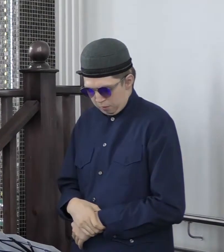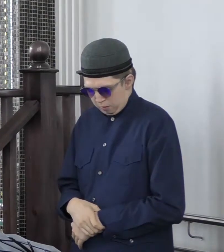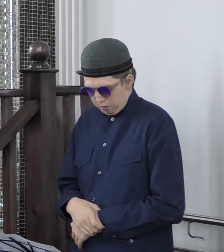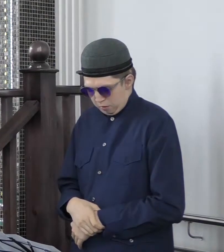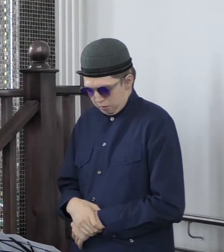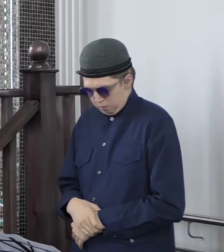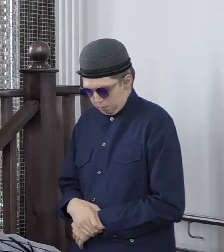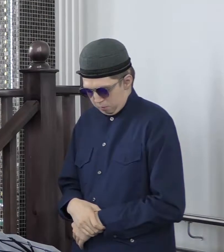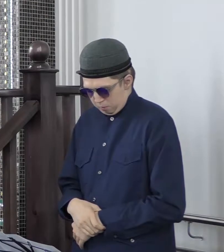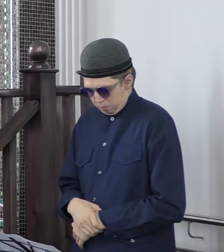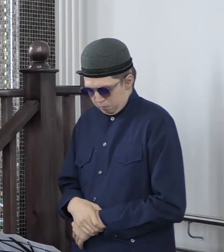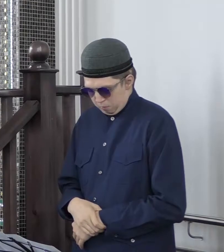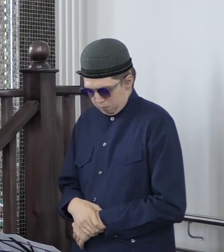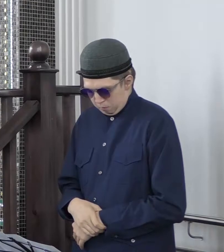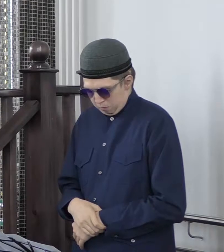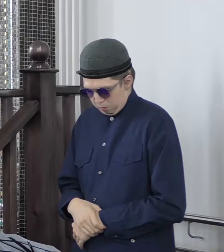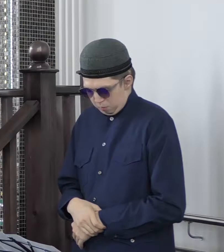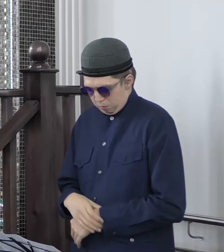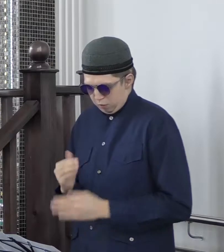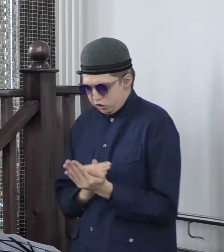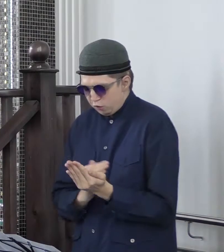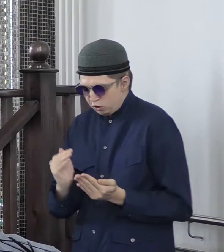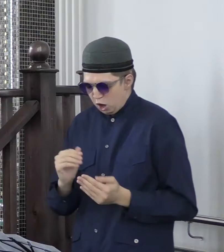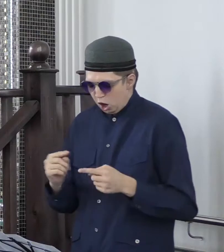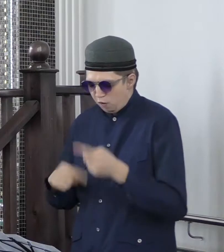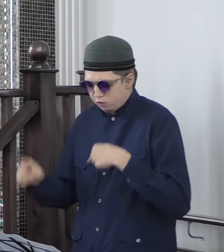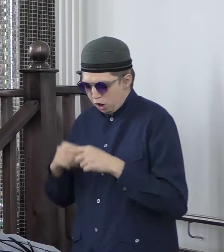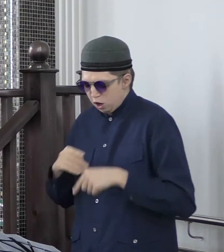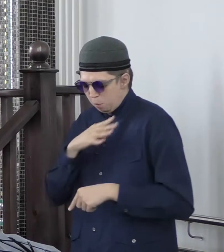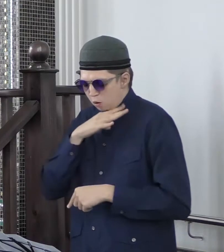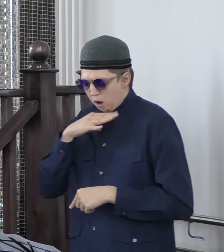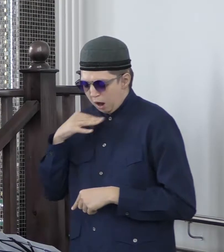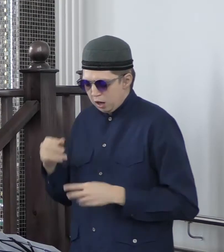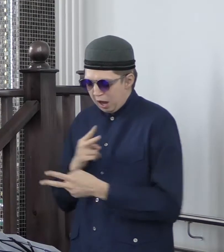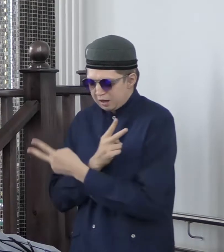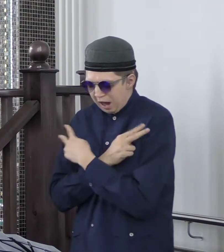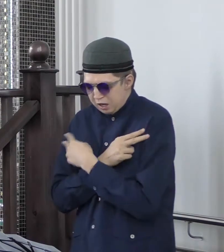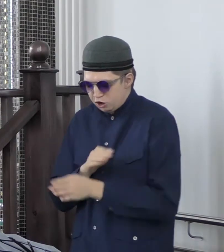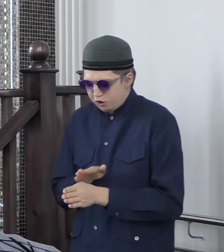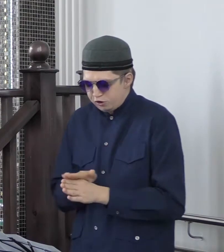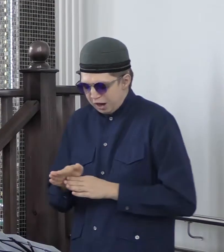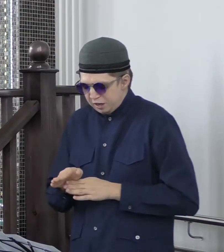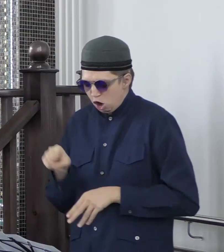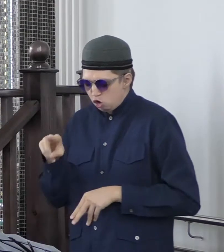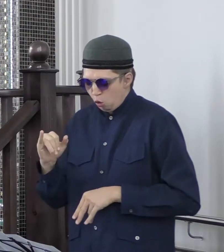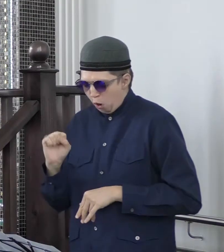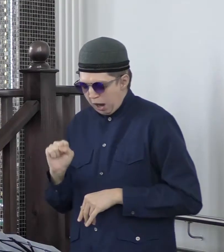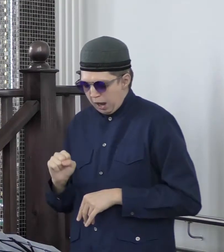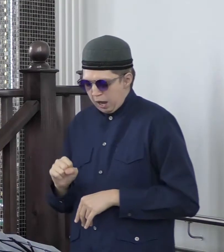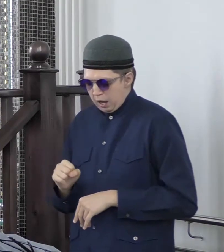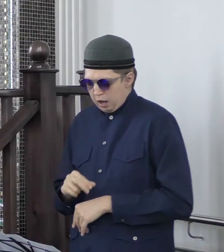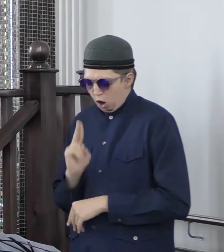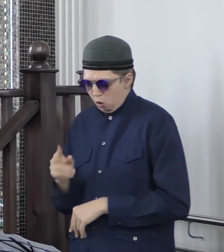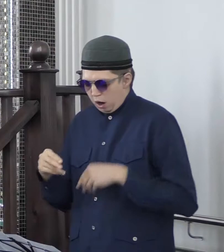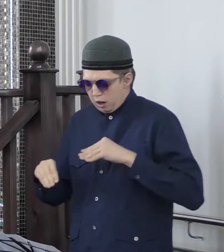кисмуфлян. «Ат-таква» «Аль-Амар бима Аллах» «Аль-Амар бима Аллах» «Ван-Тихан» «Ван-Амар бима Аллах»